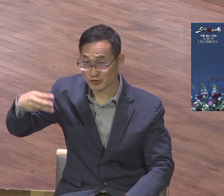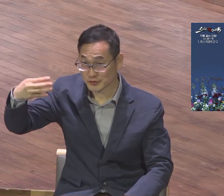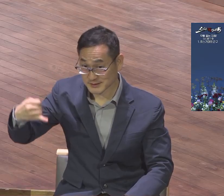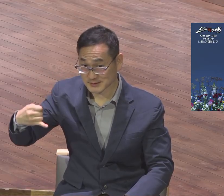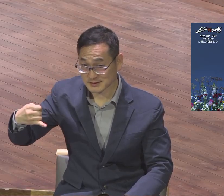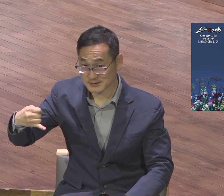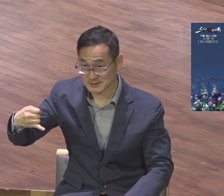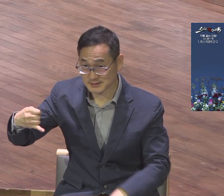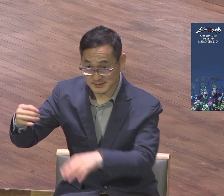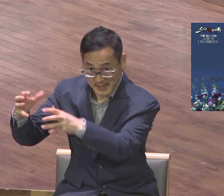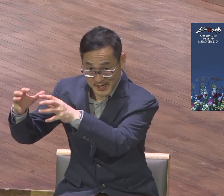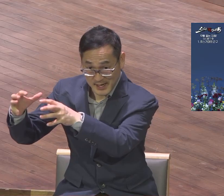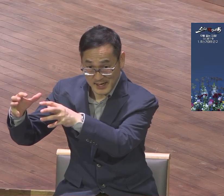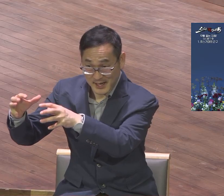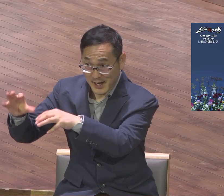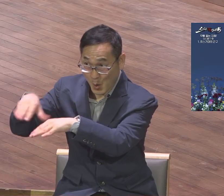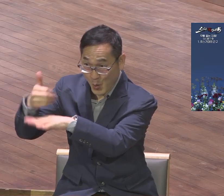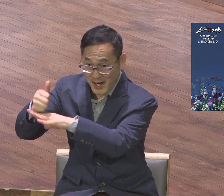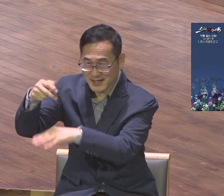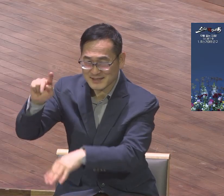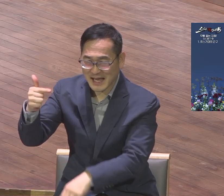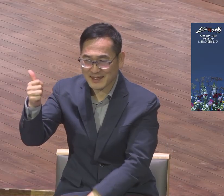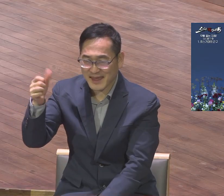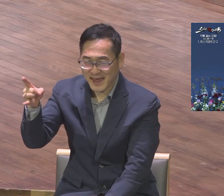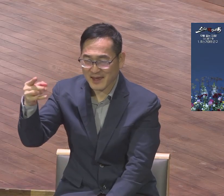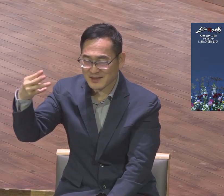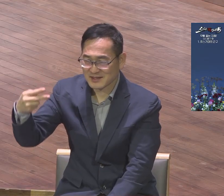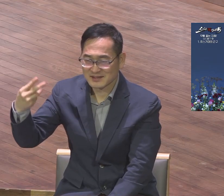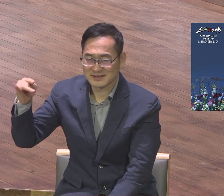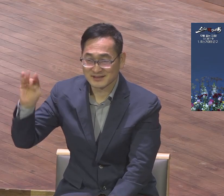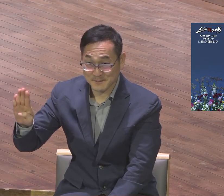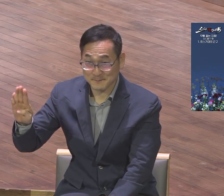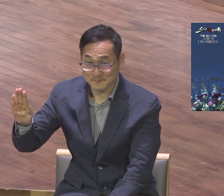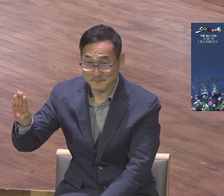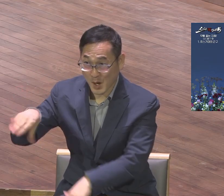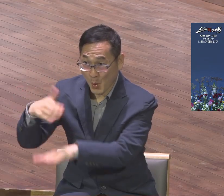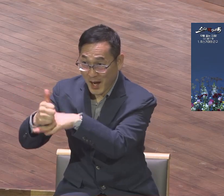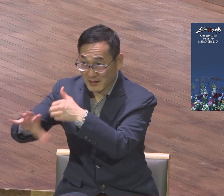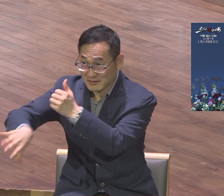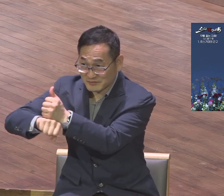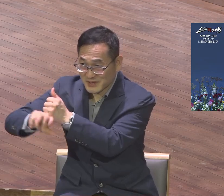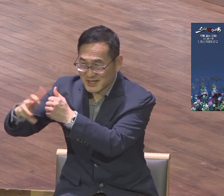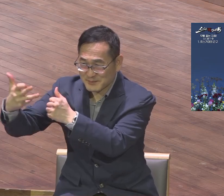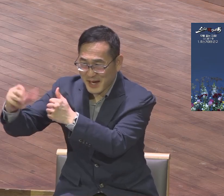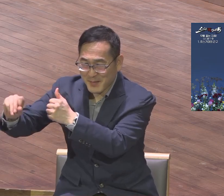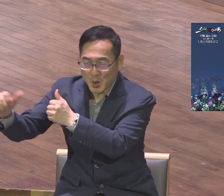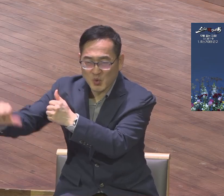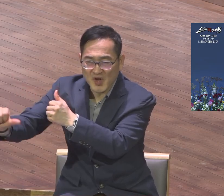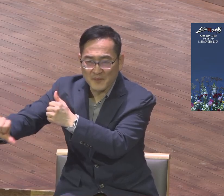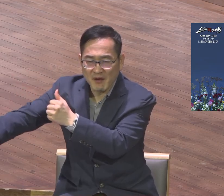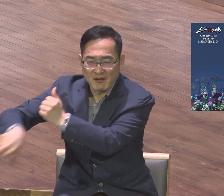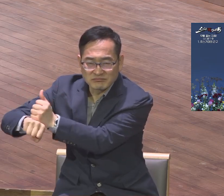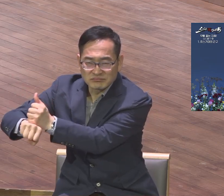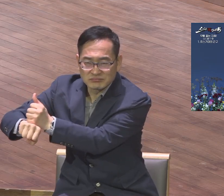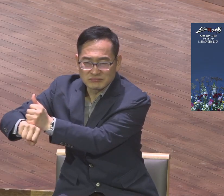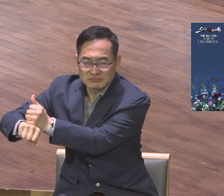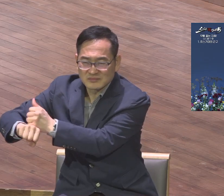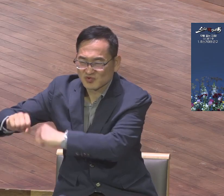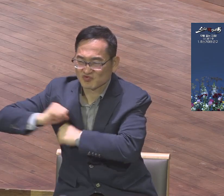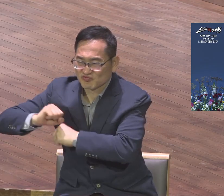산헤립이라는 이 왕이 말이에요, 18만 5천 명을 데리고, 이 군인들 18만 5천 병사를